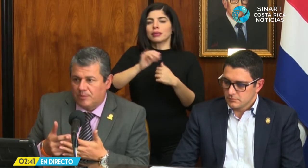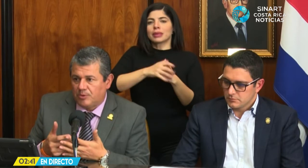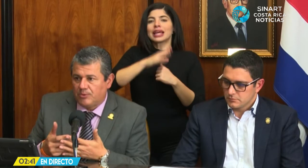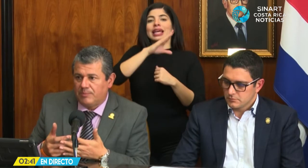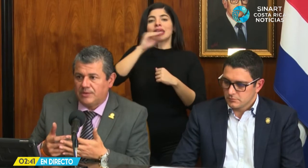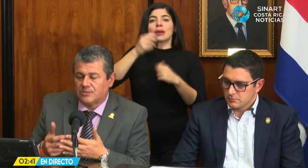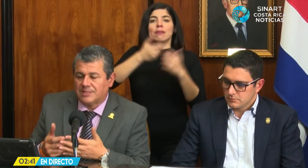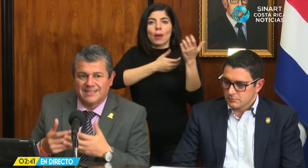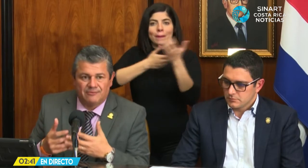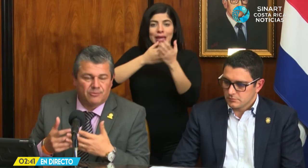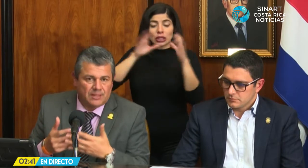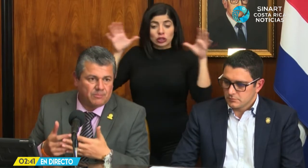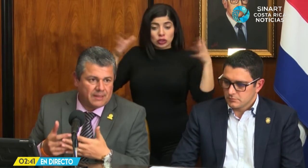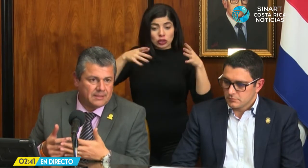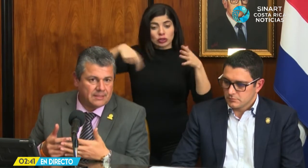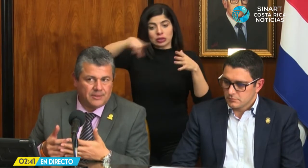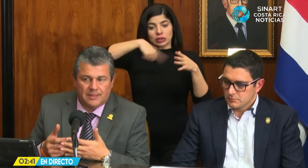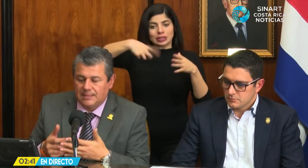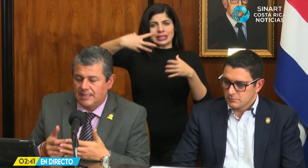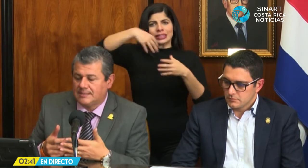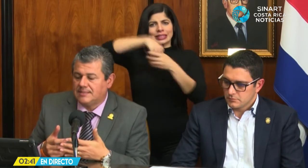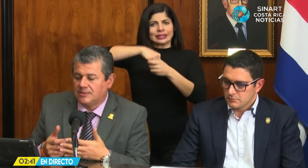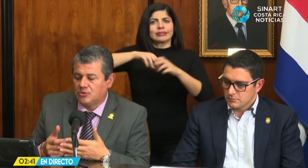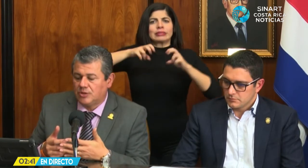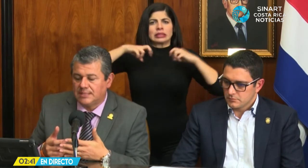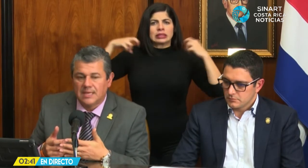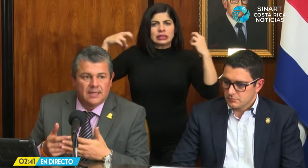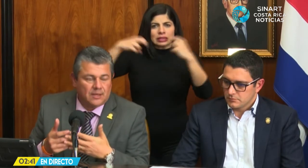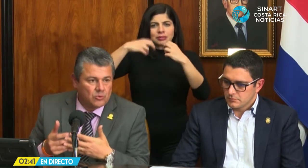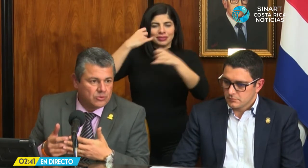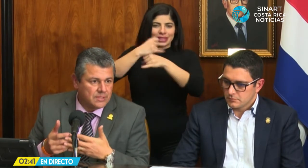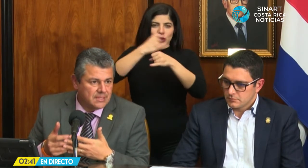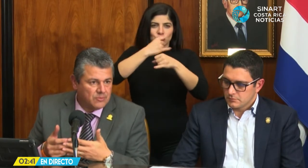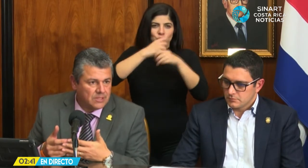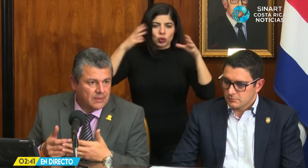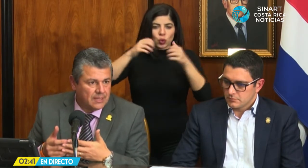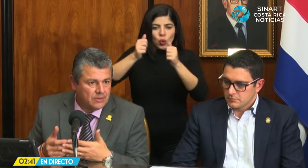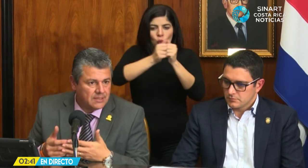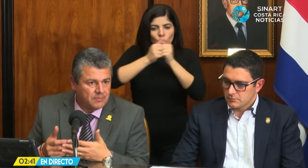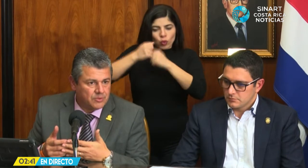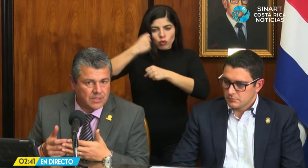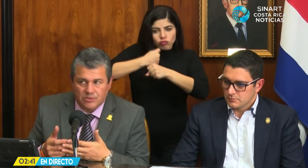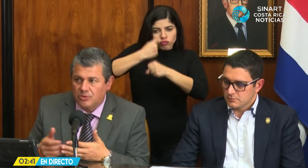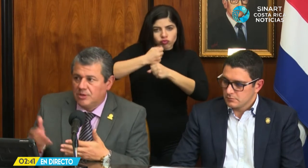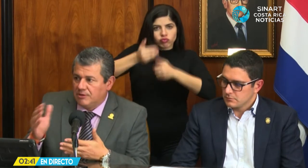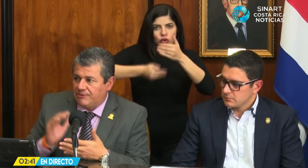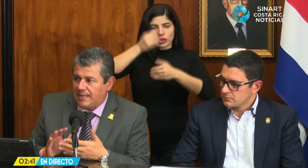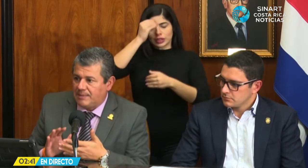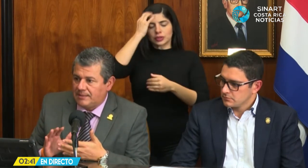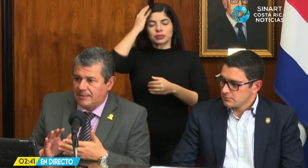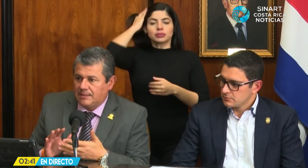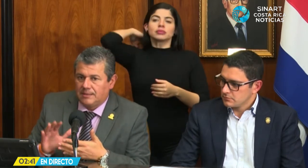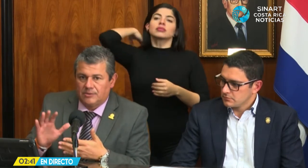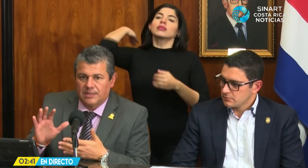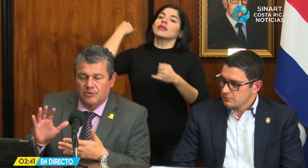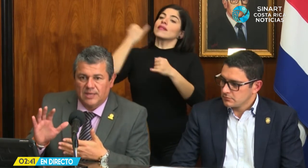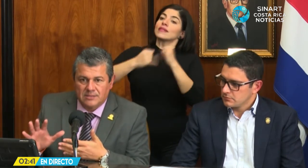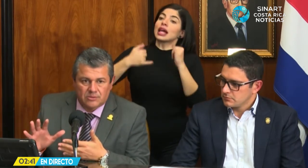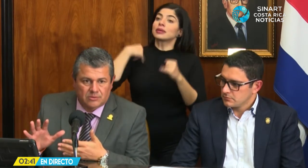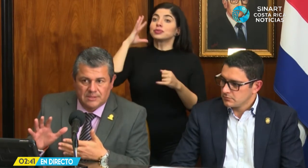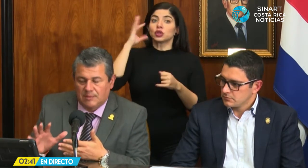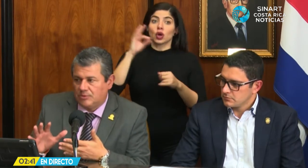y el Cuerpo de Bomberos, que están formando parte activa de las instituciones que juntos estamos trabajando en este proceso. Finalmente, creo